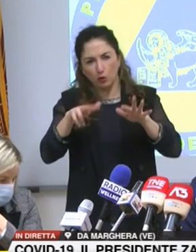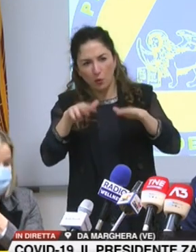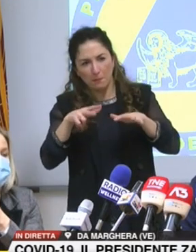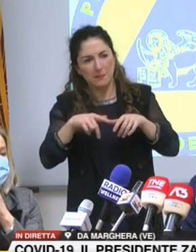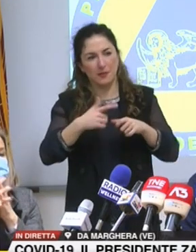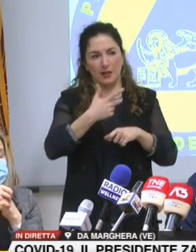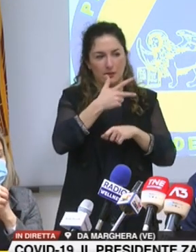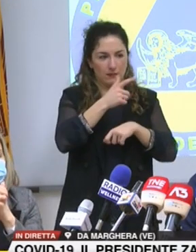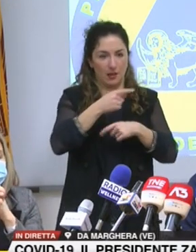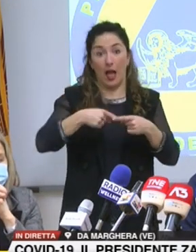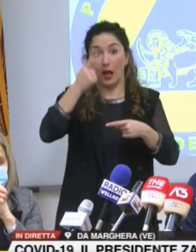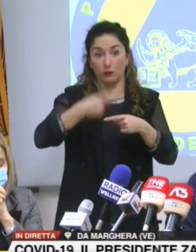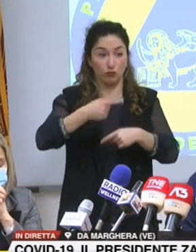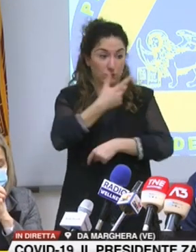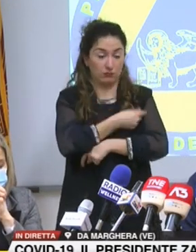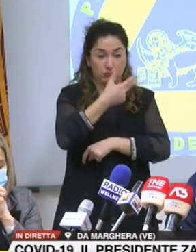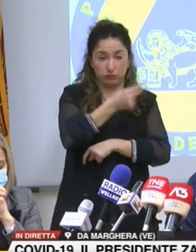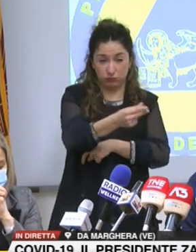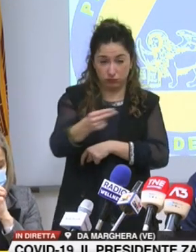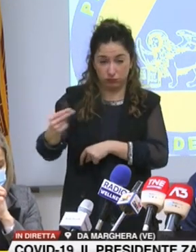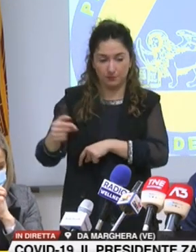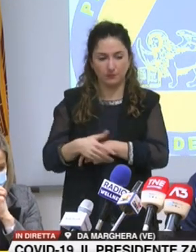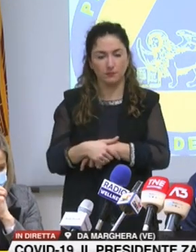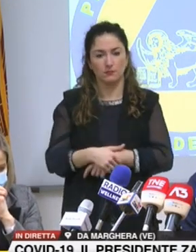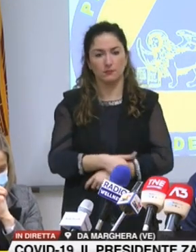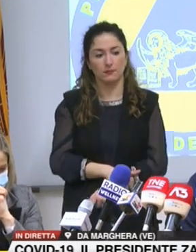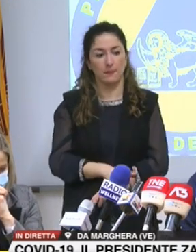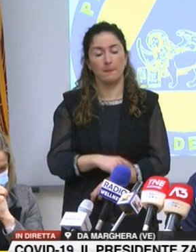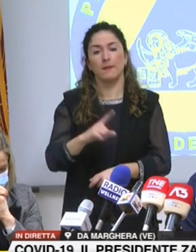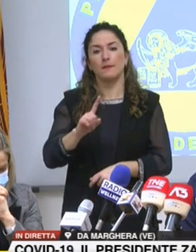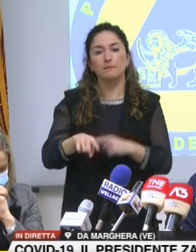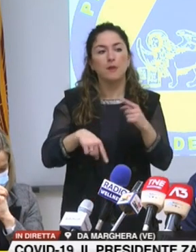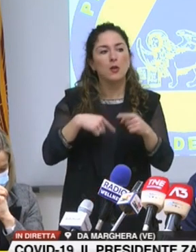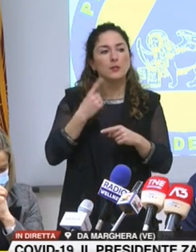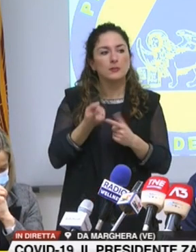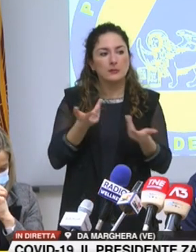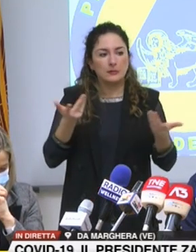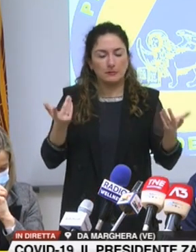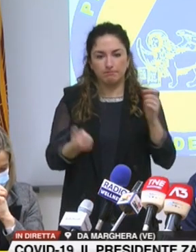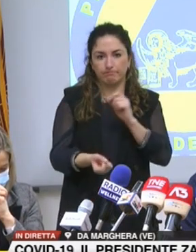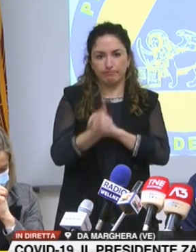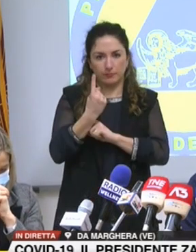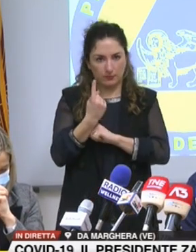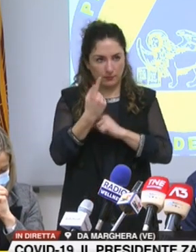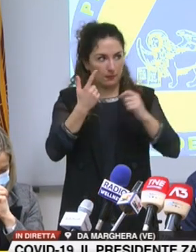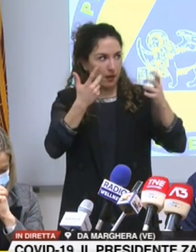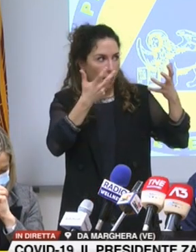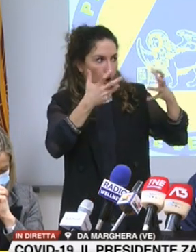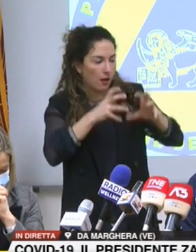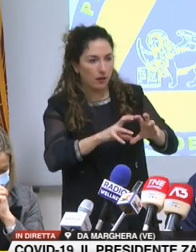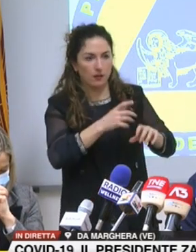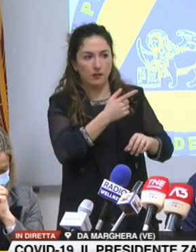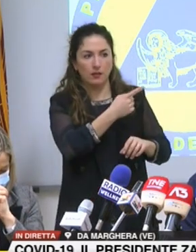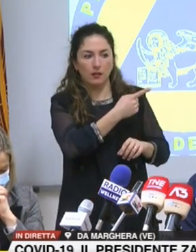dosi somministrate al giorno. Poi naturalmente l'imprevedibile riduzione delle forniture annunciata